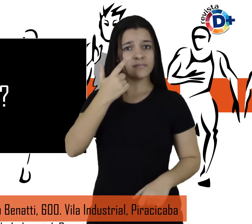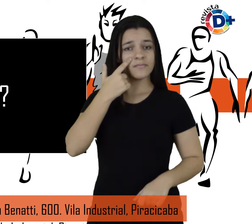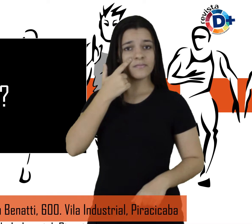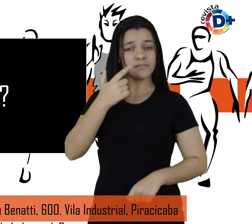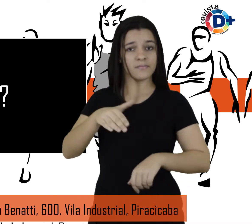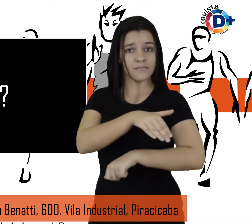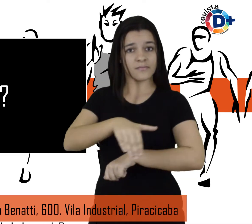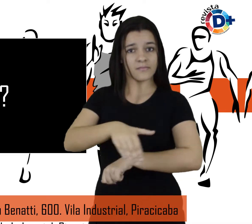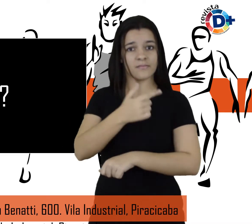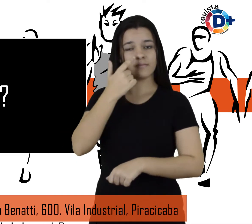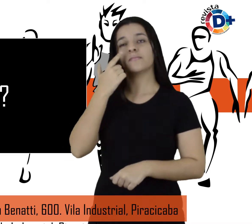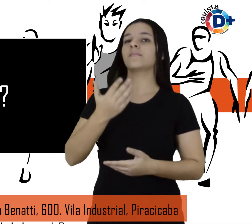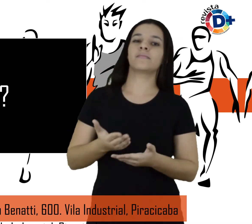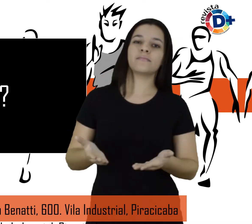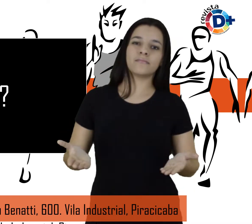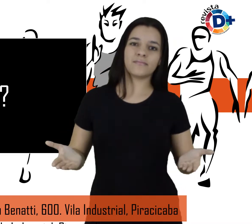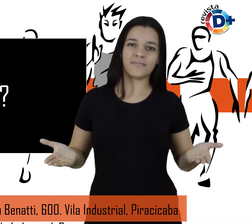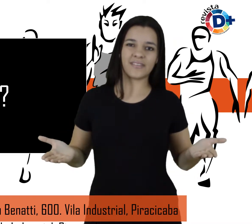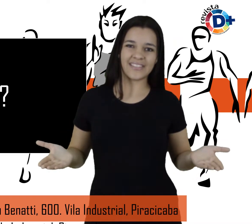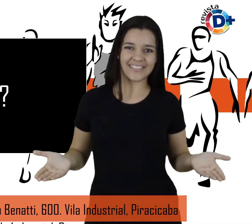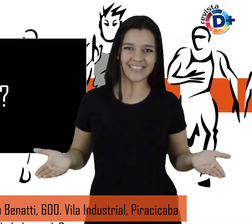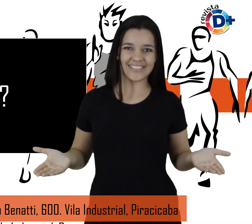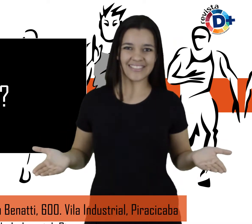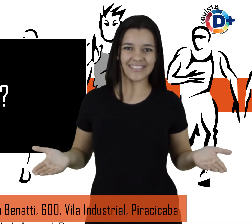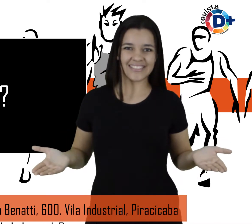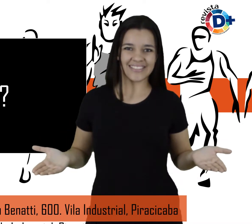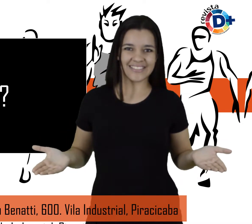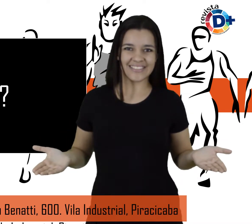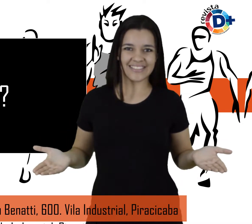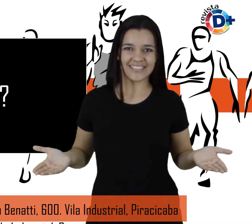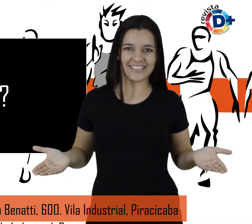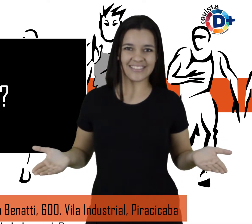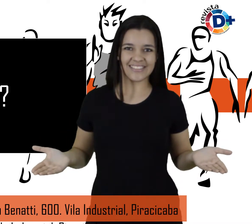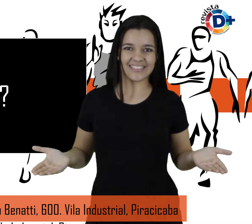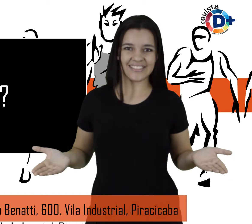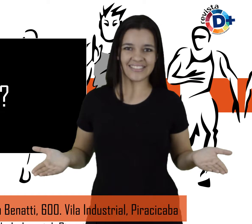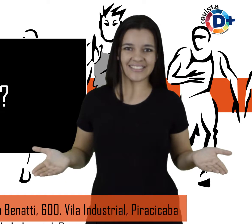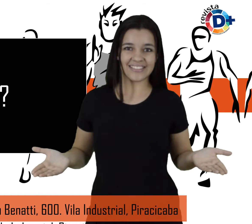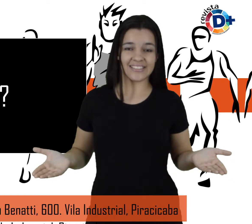Avenida Luiz Ralph Benatti 600, Vila Industrial, Piracicaba.